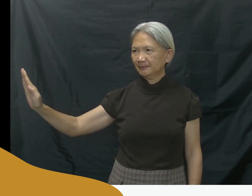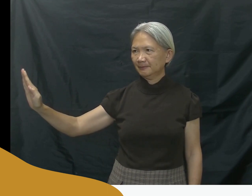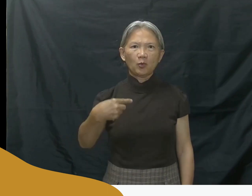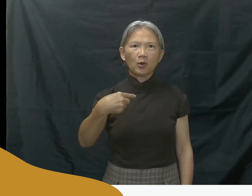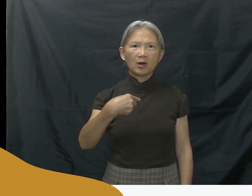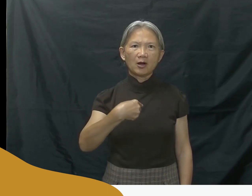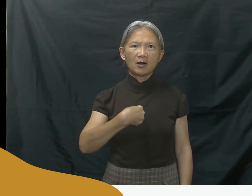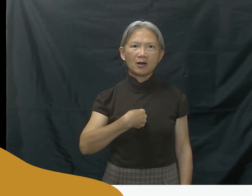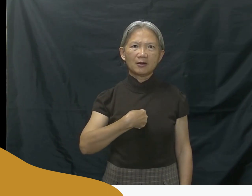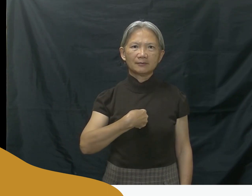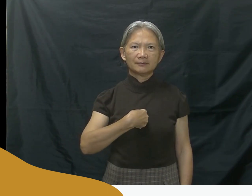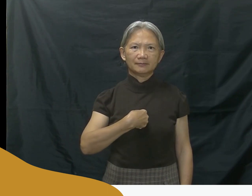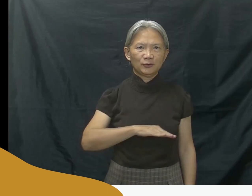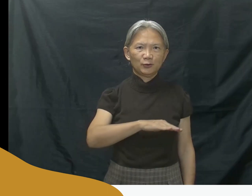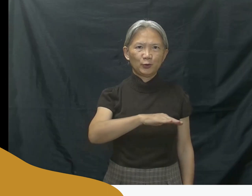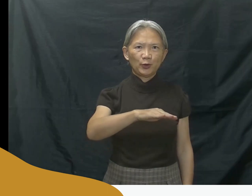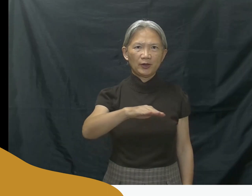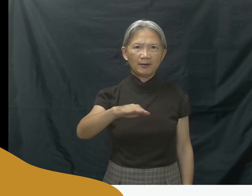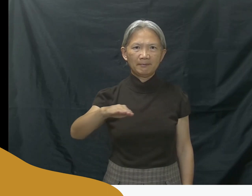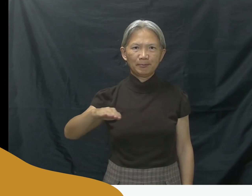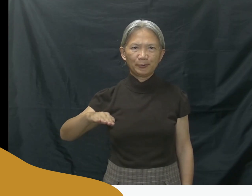我，全部，